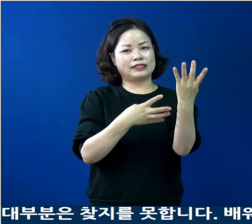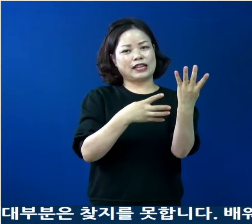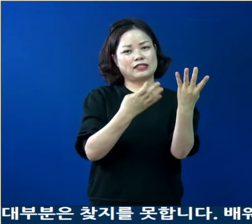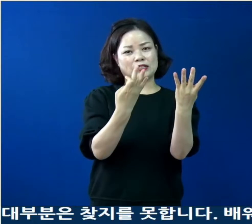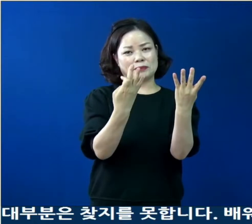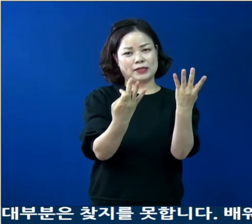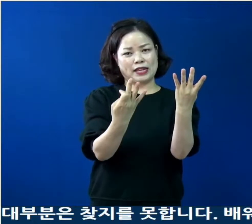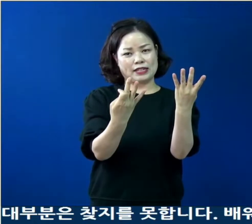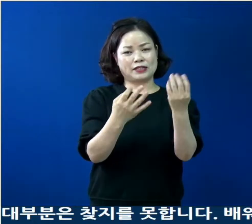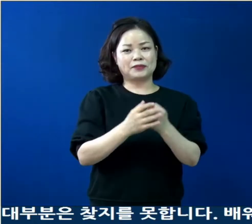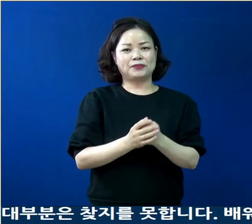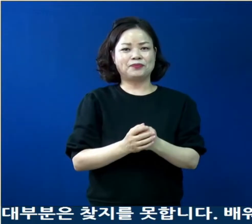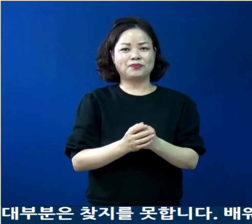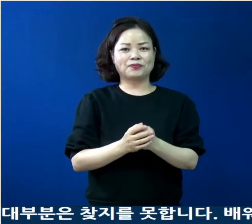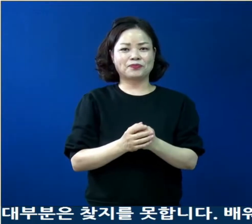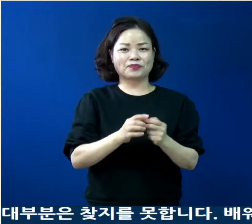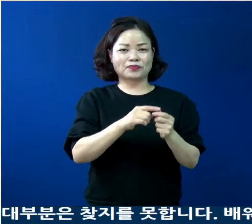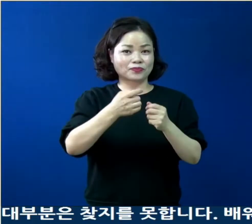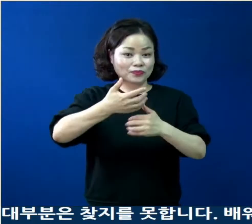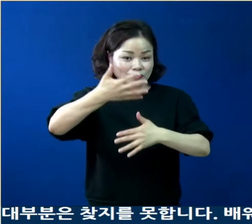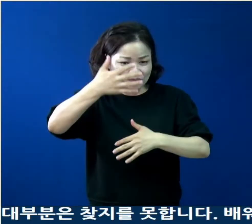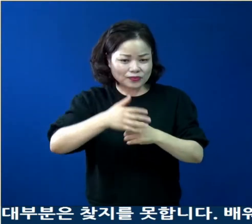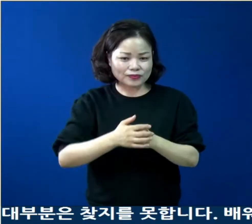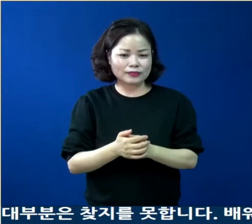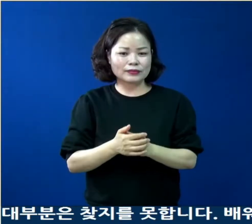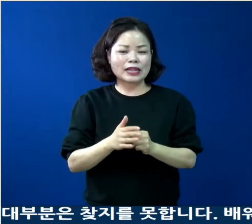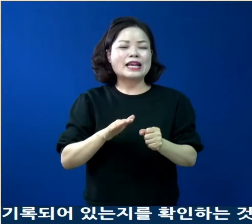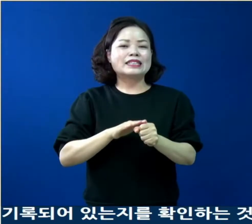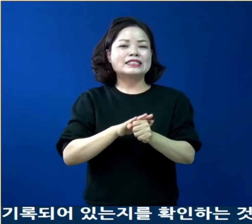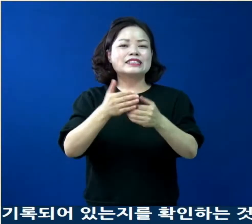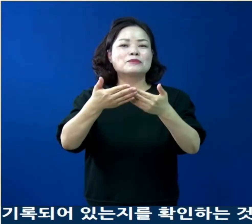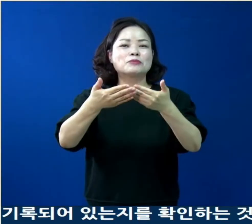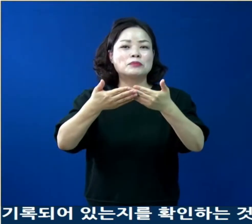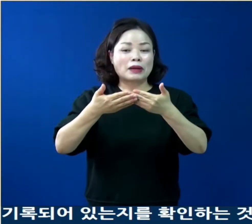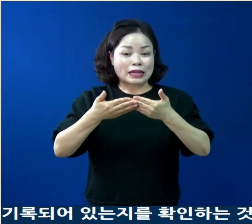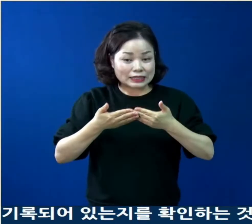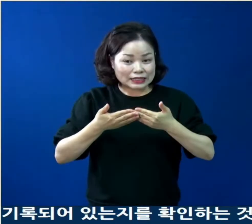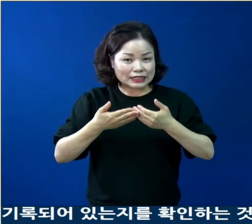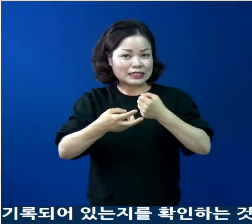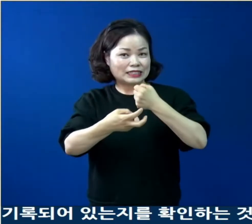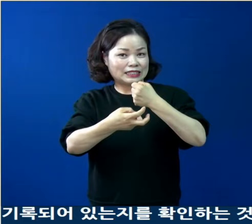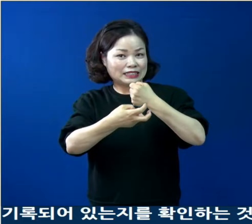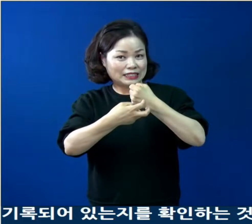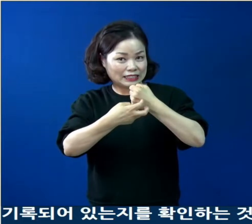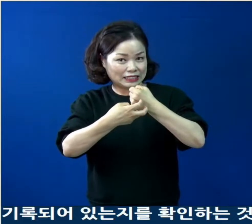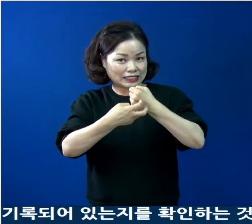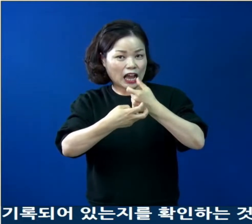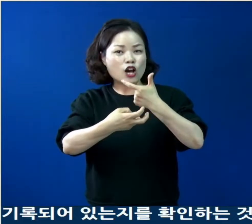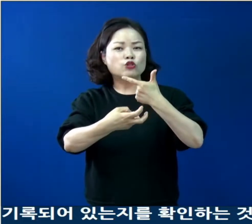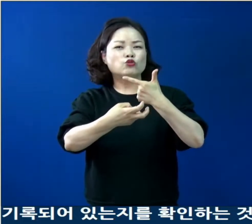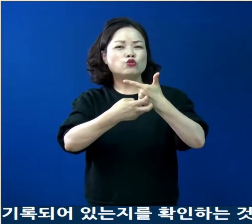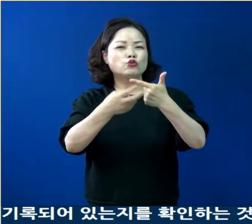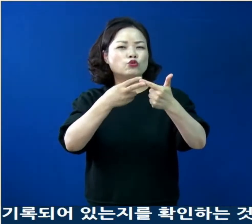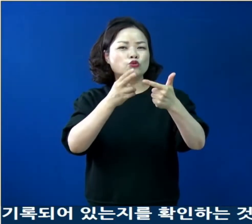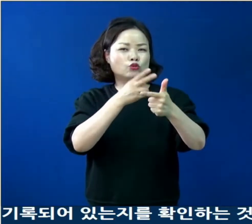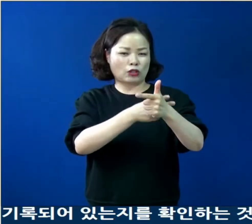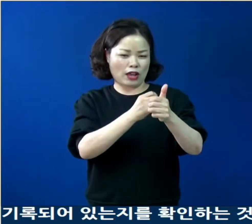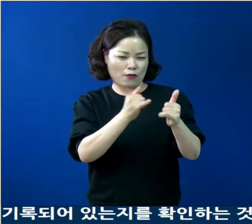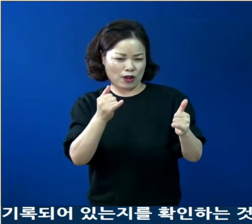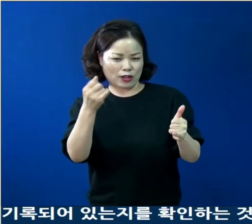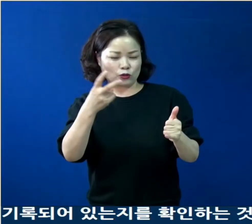14절 같이 한번 자막 읽겠습니다. 사랑을 받는 의사 누가와